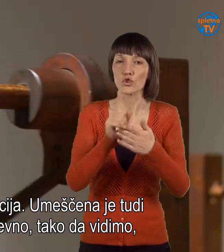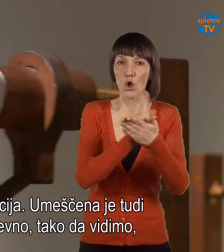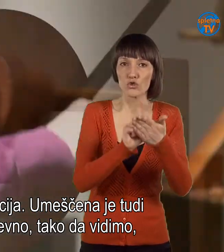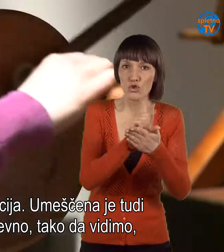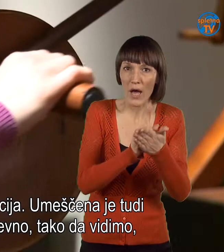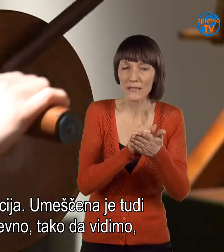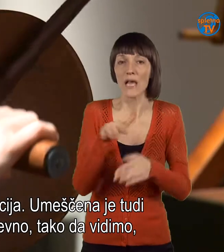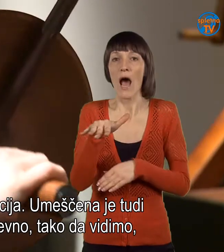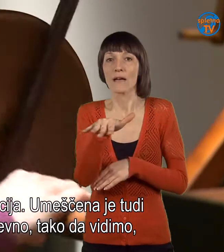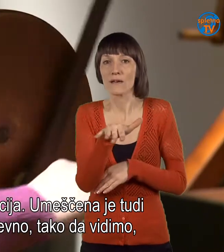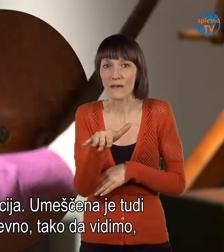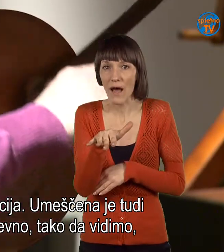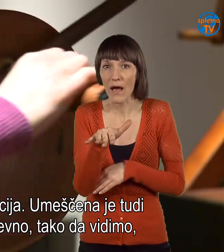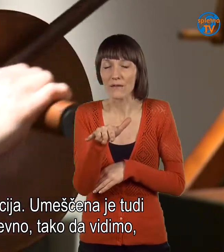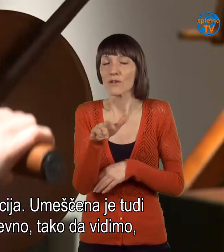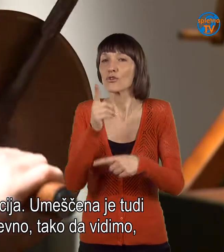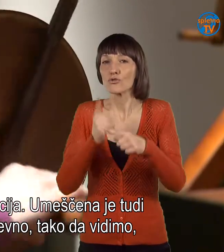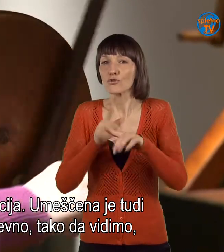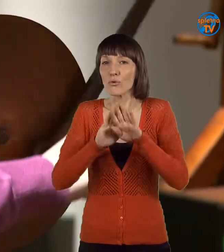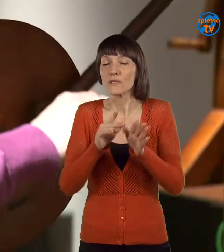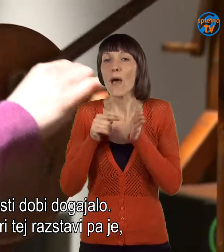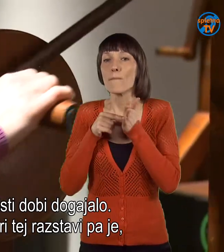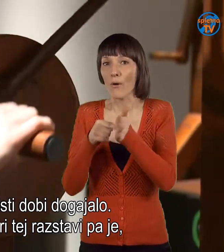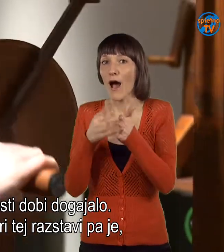da vidimo, kaj se je v tisti dobi dogajalo.